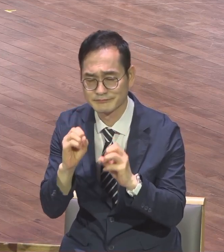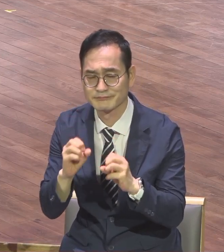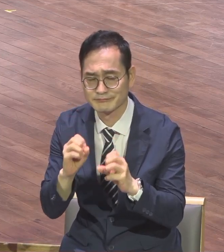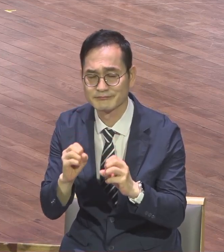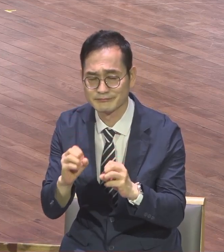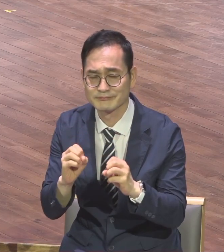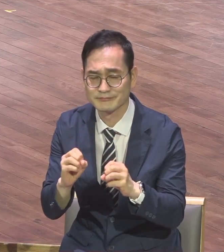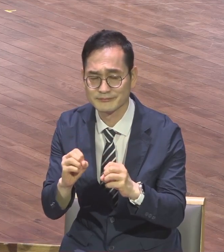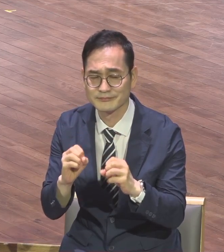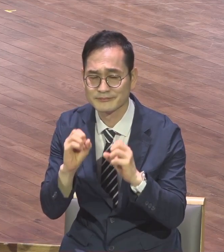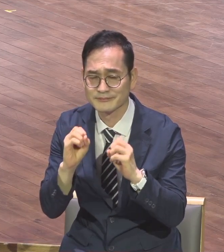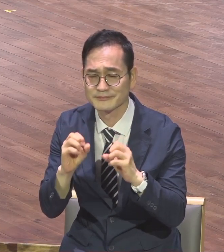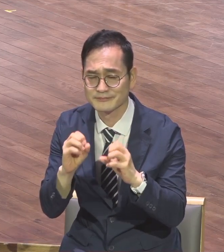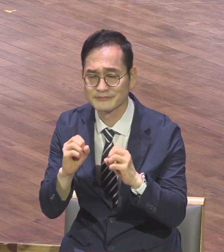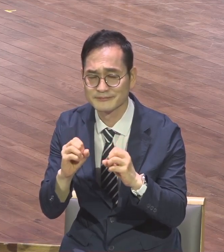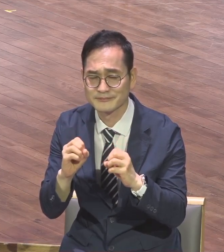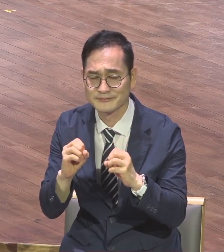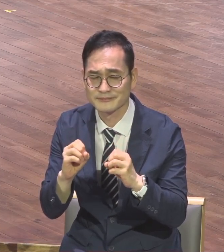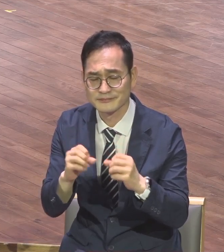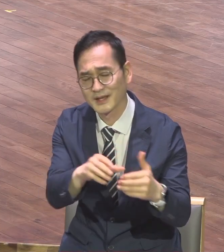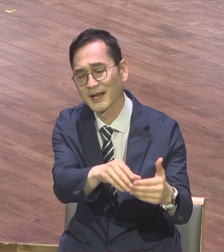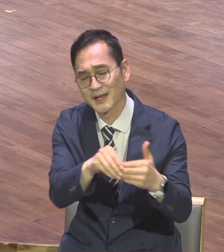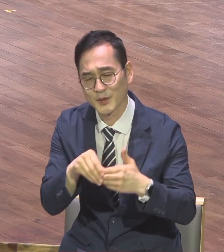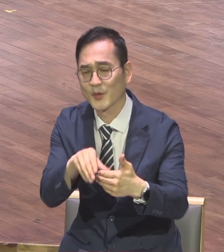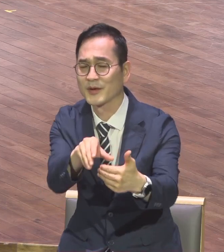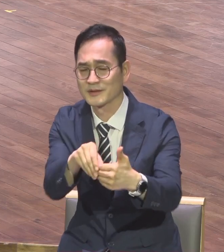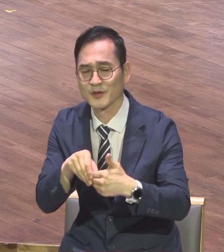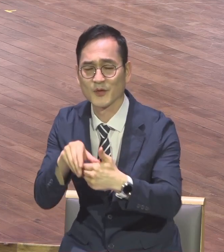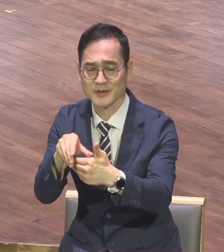위해서 하나님의 스케줄 속에 내가 들어 있었다.